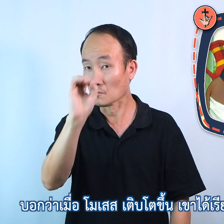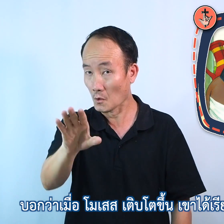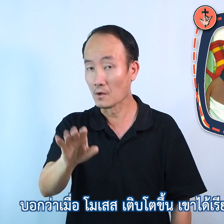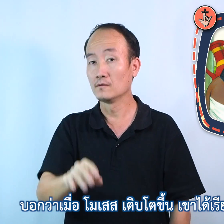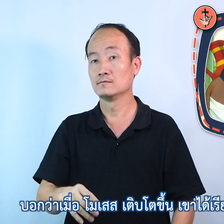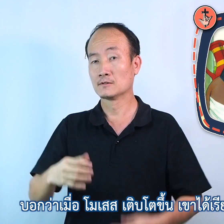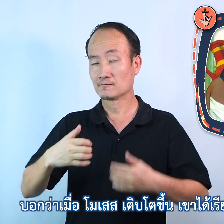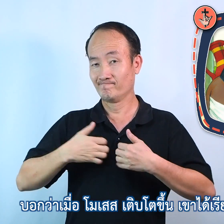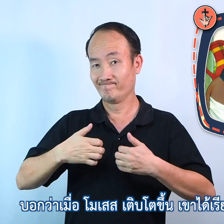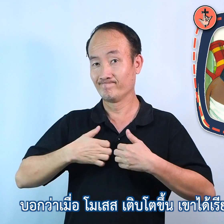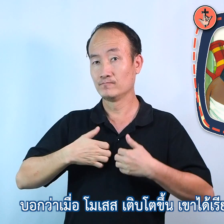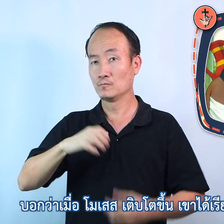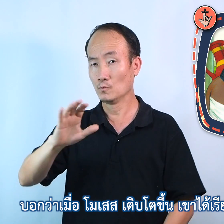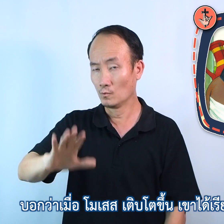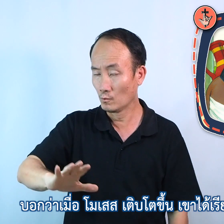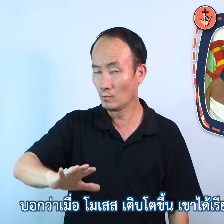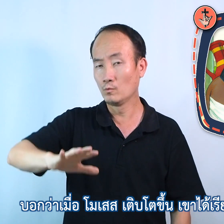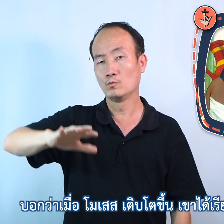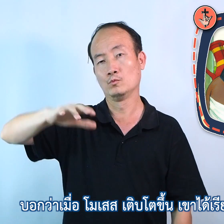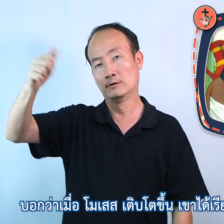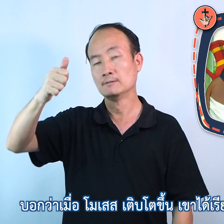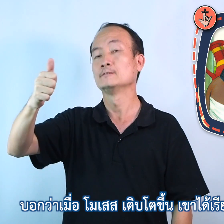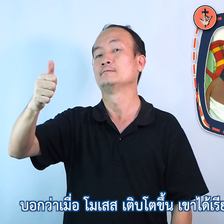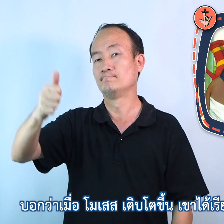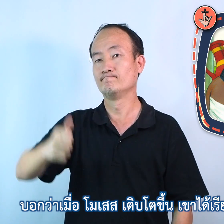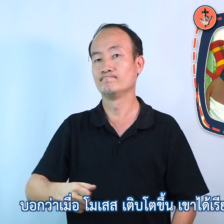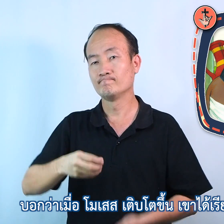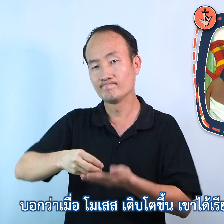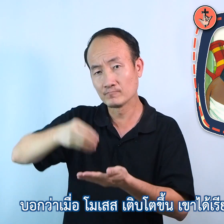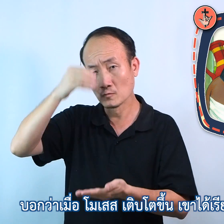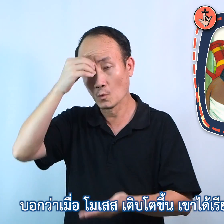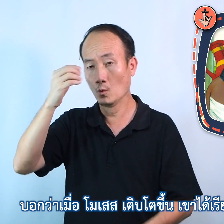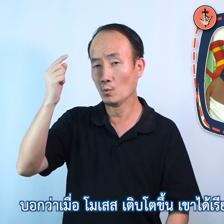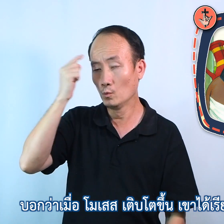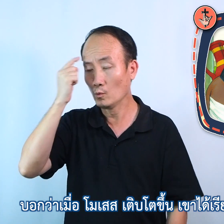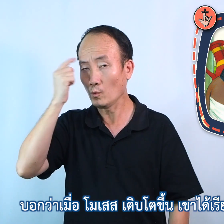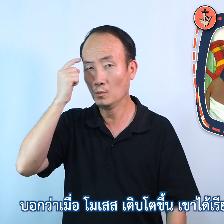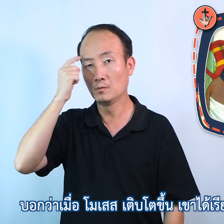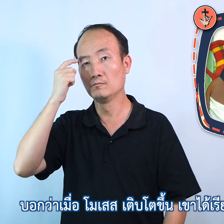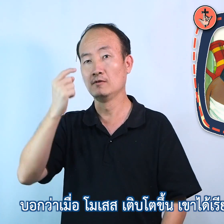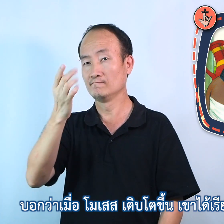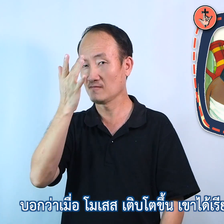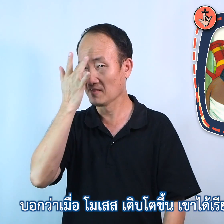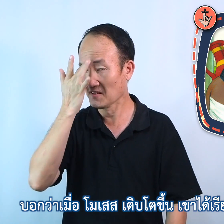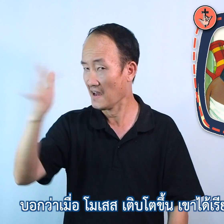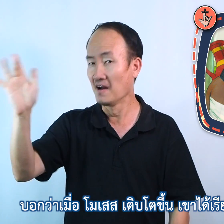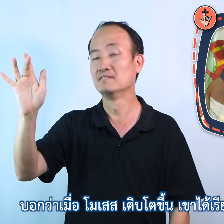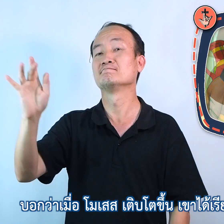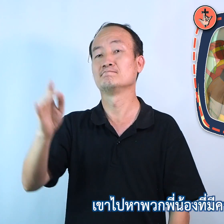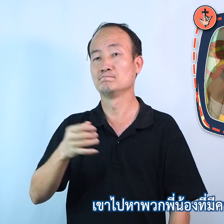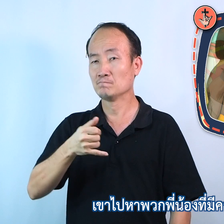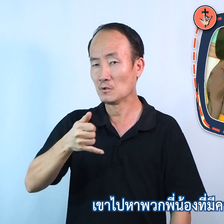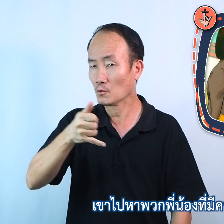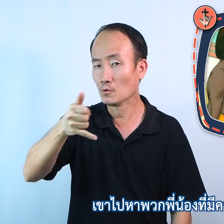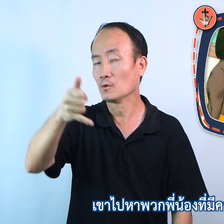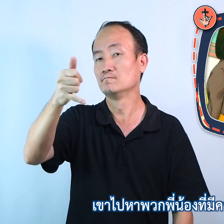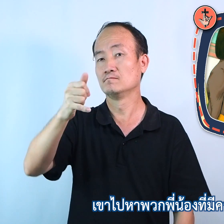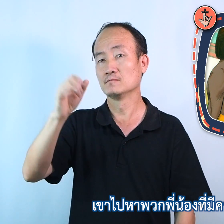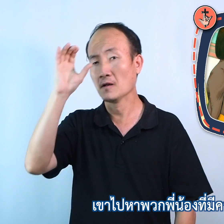บอกว่าเมื่อโมเสสเติบโตขึ้นเขาได้เรียนรู้จนมีความเฉลียวฉลาดเขาไปหาพว